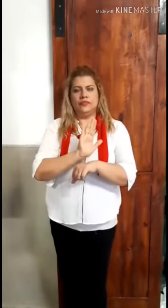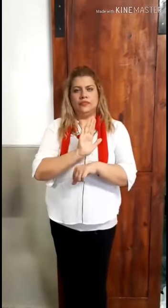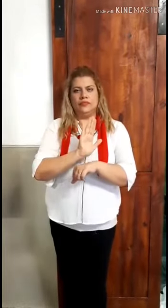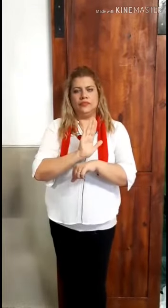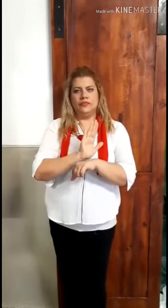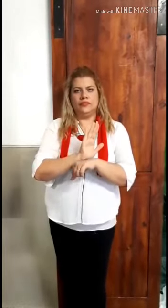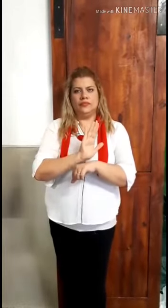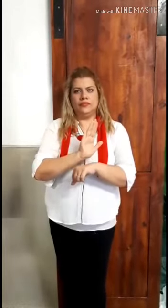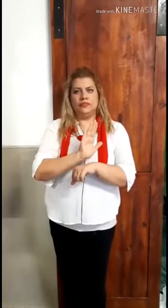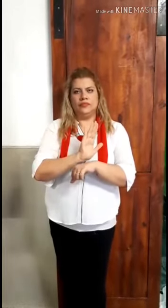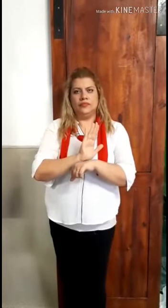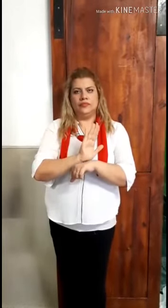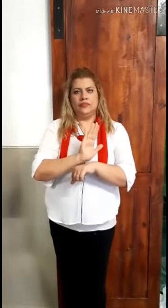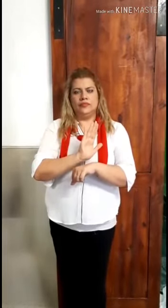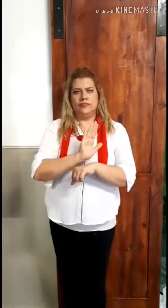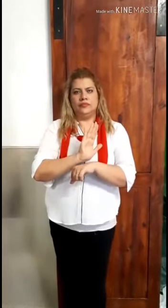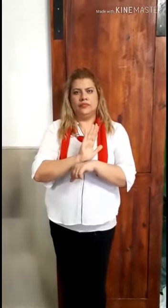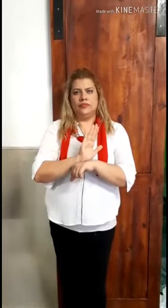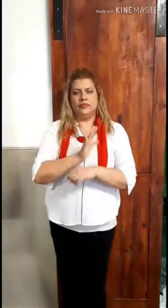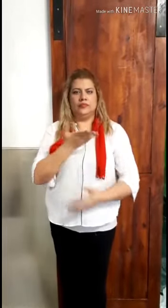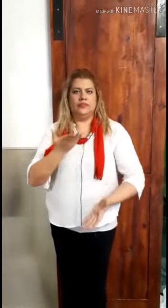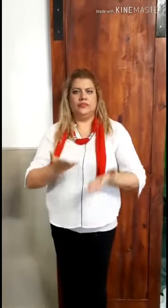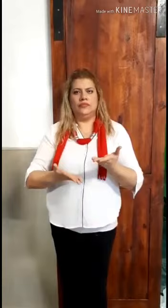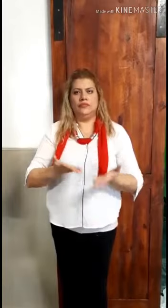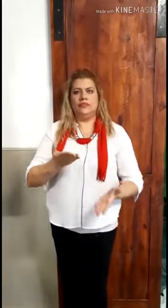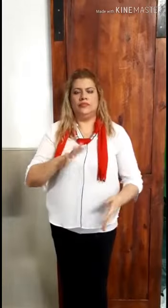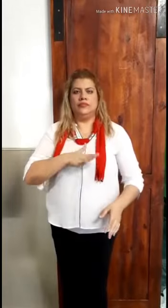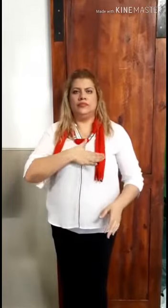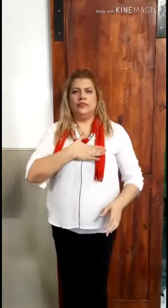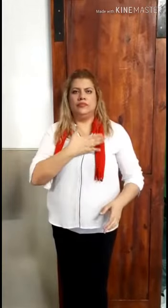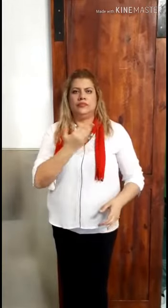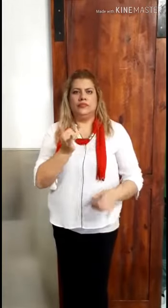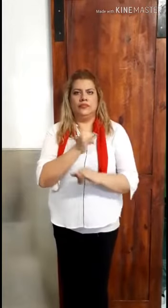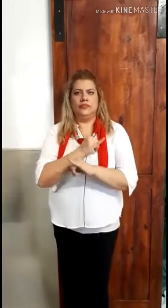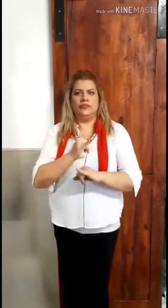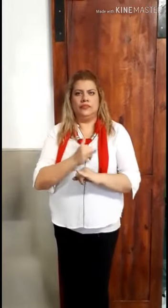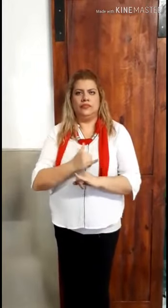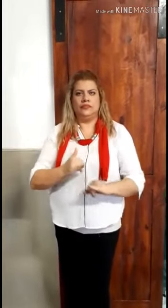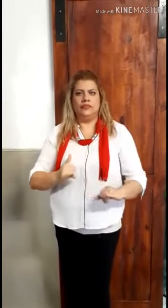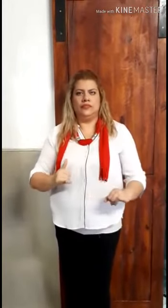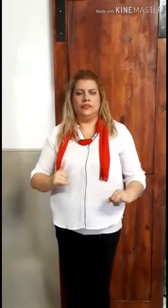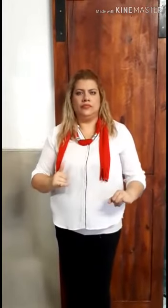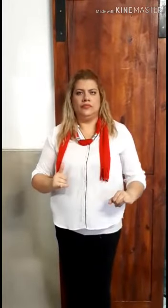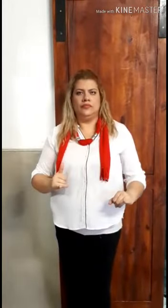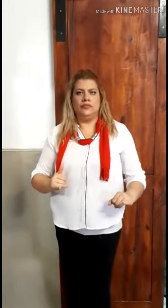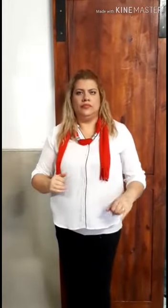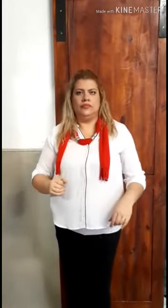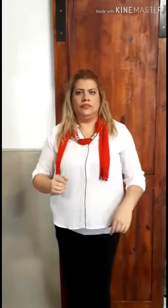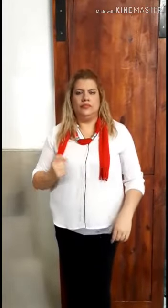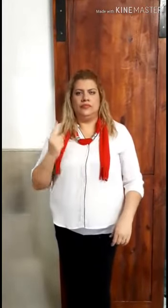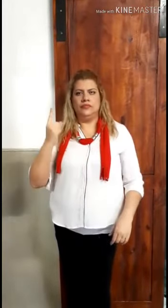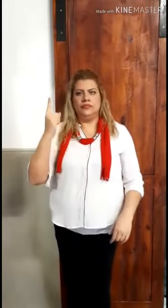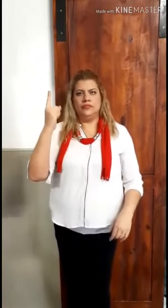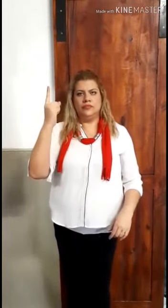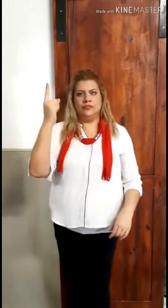su consigna la justicia, amor y paz. Luce